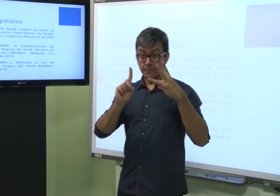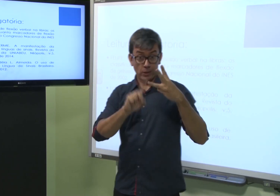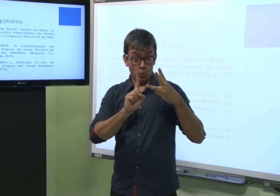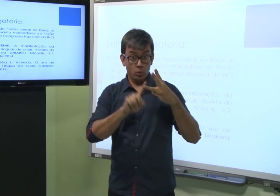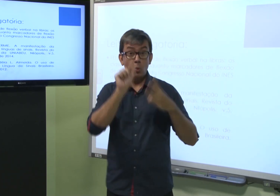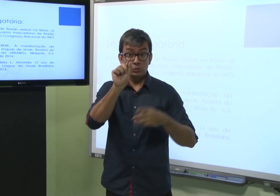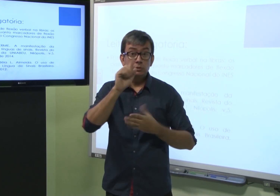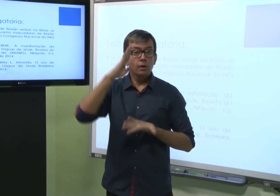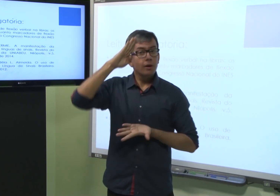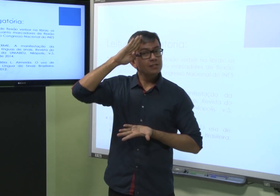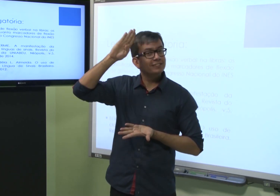pode.